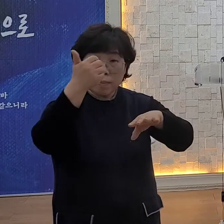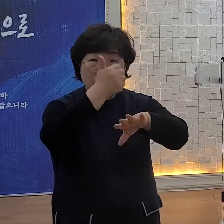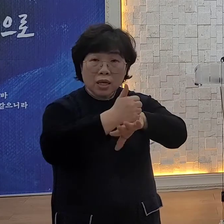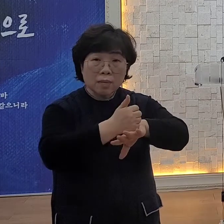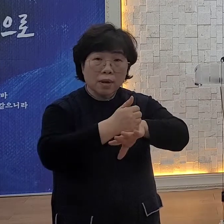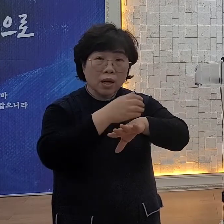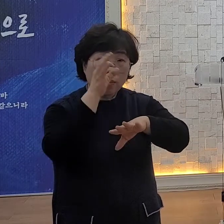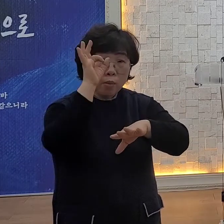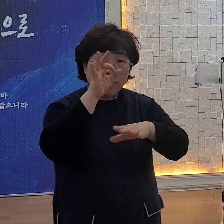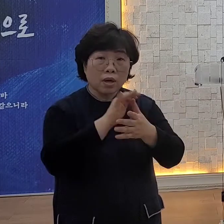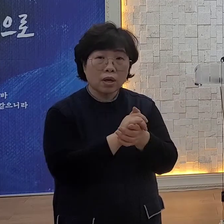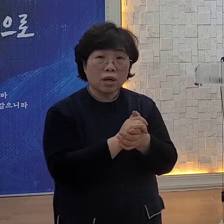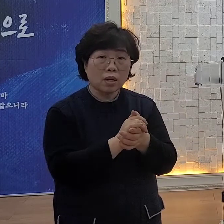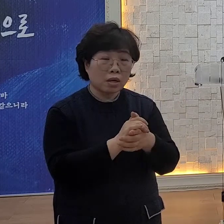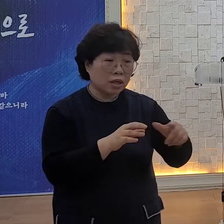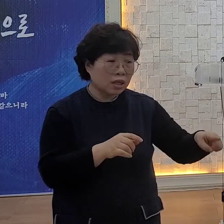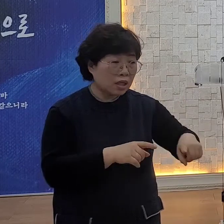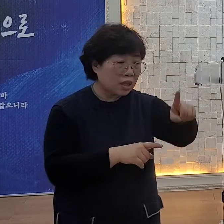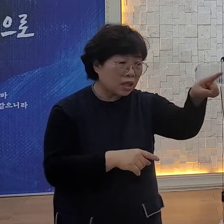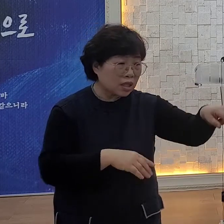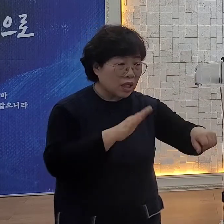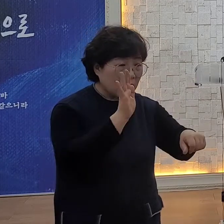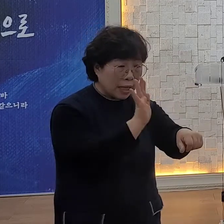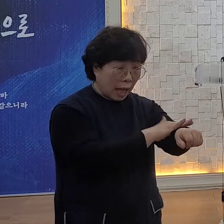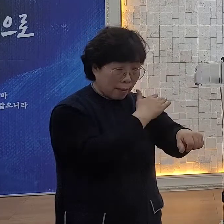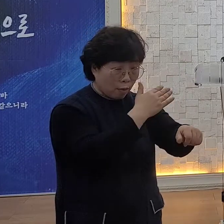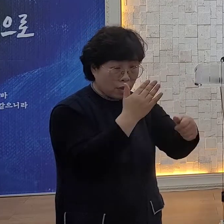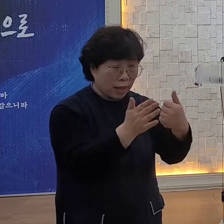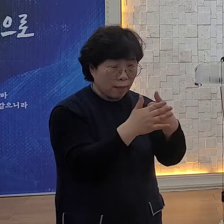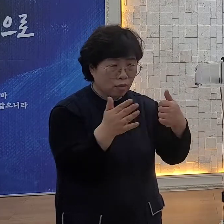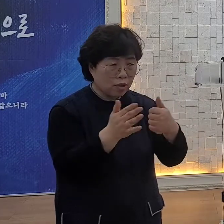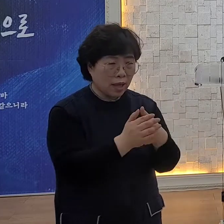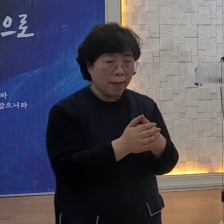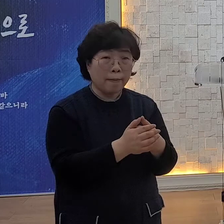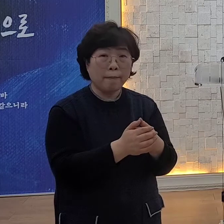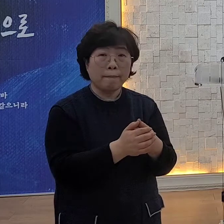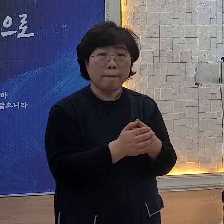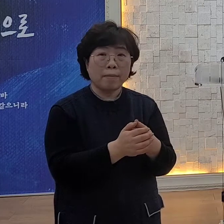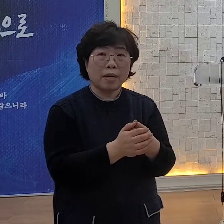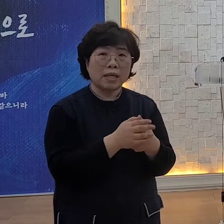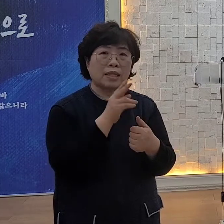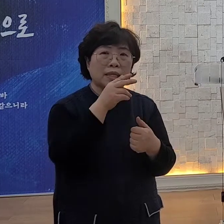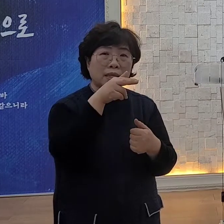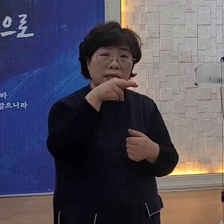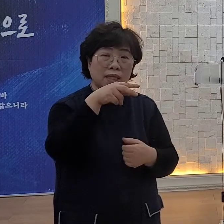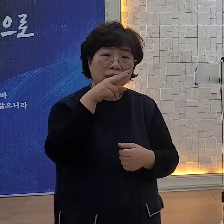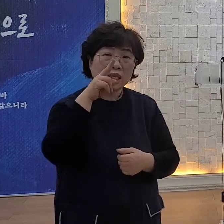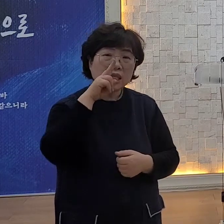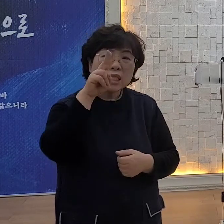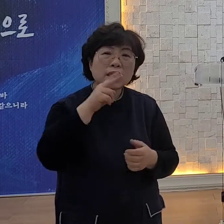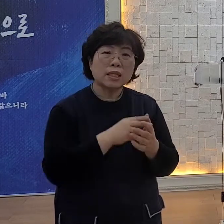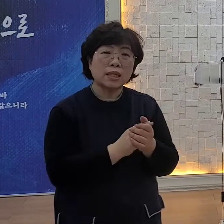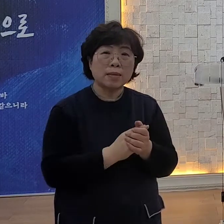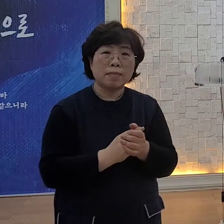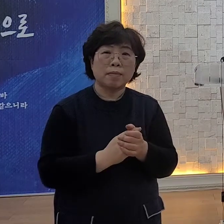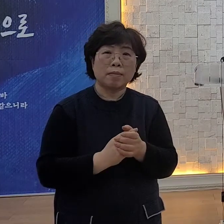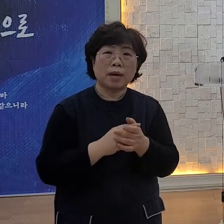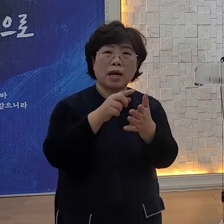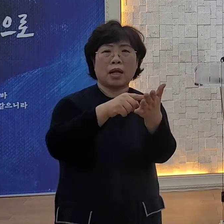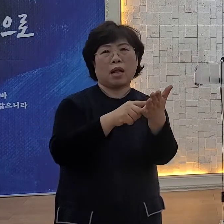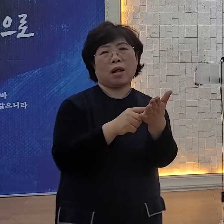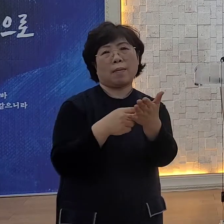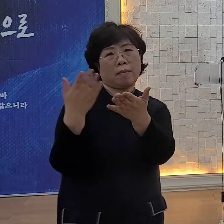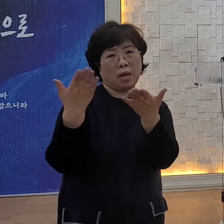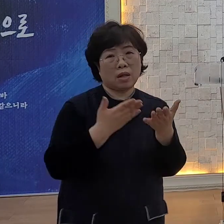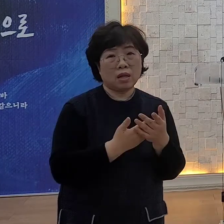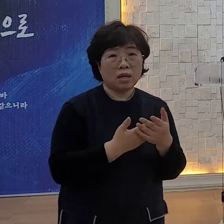그릇 때문에 상당한 보응을 그들 자신이 받았다. 27절 마지막에 그랬잖아요. 그들의 그릇 때문에